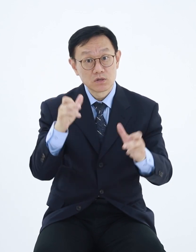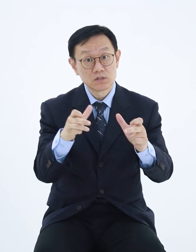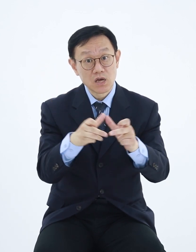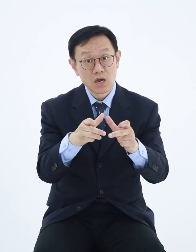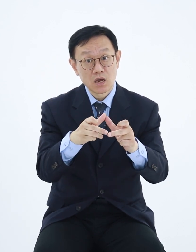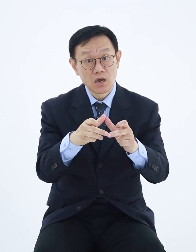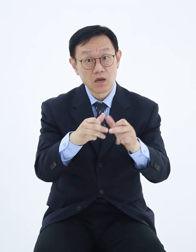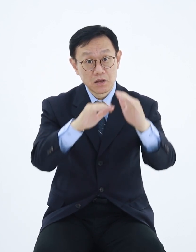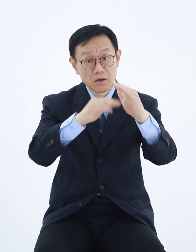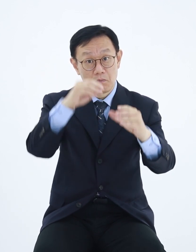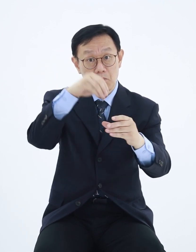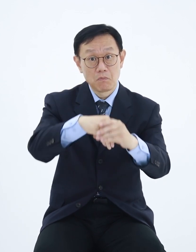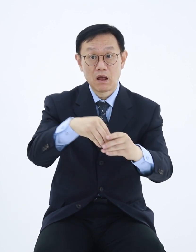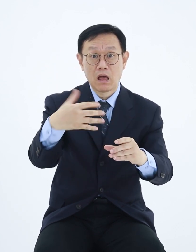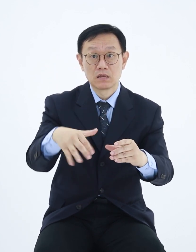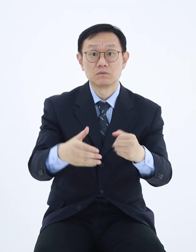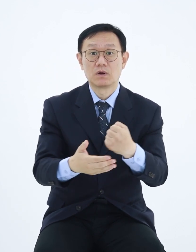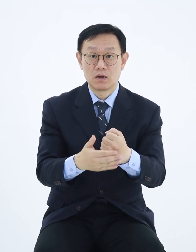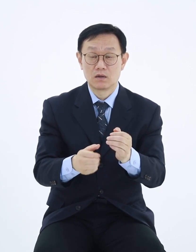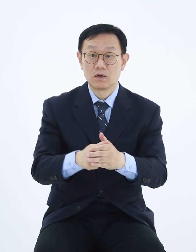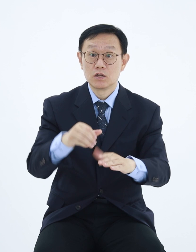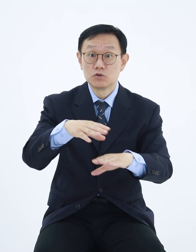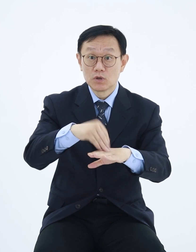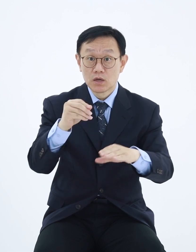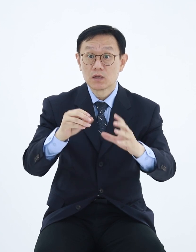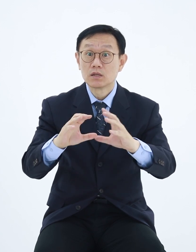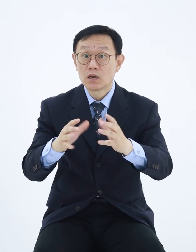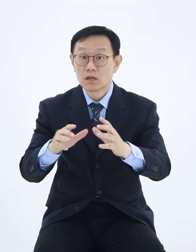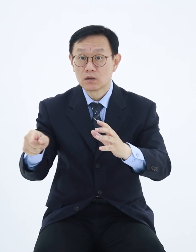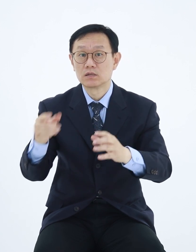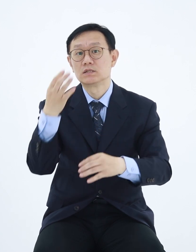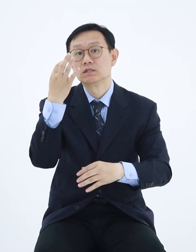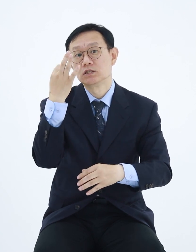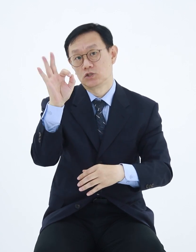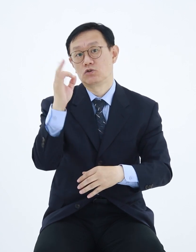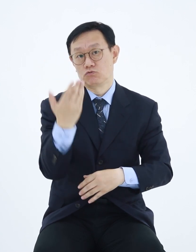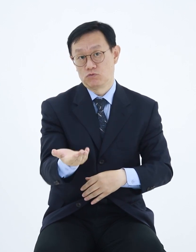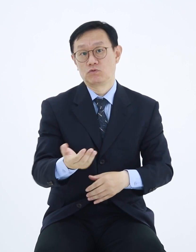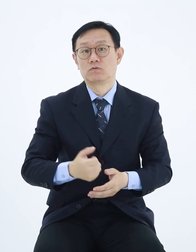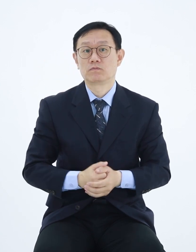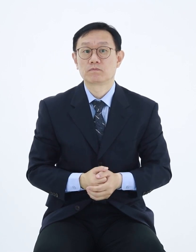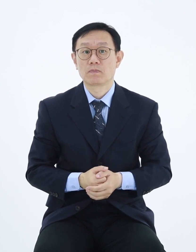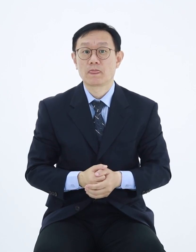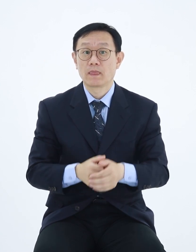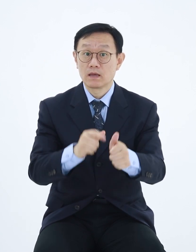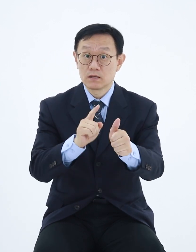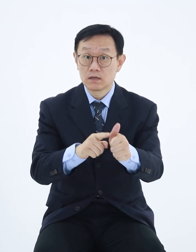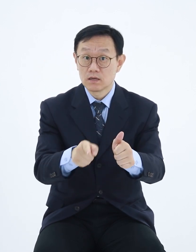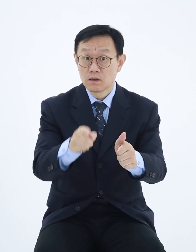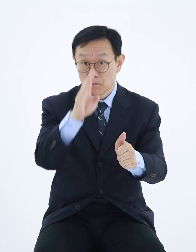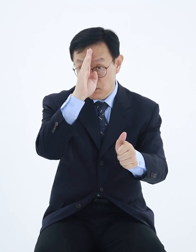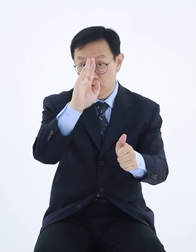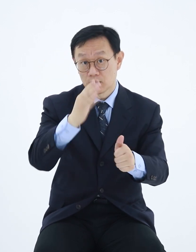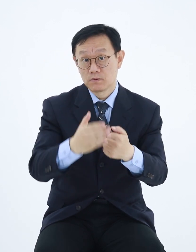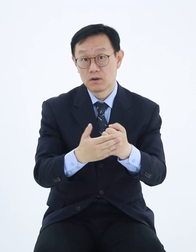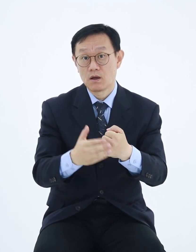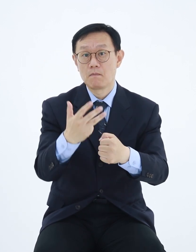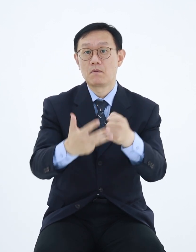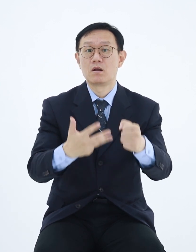포함되지 않지만 스웨덴에서는 장애로 인정하고 있습니다. H씨는 이 병으로 인해 무려 8년 동안 한